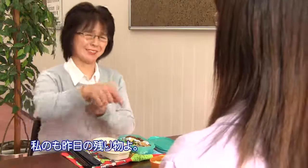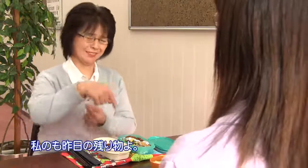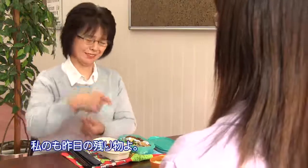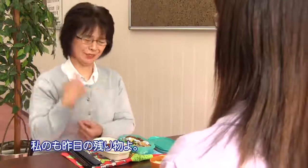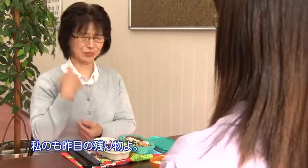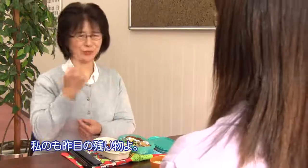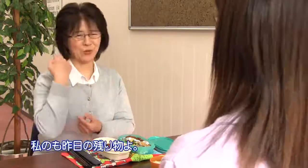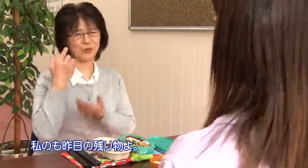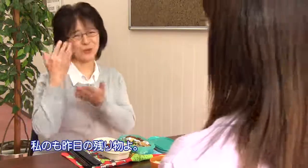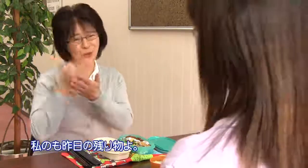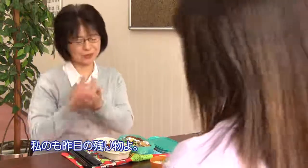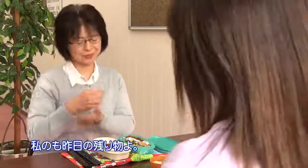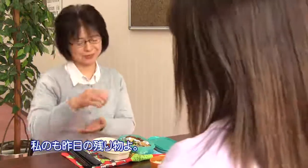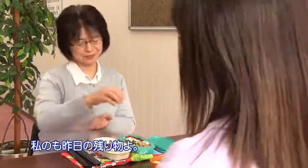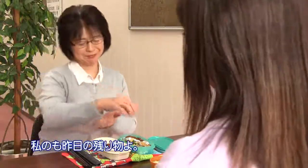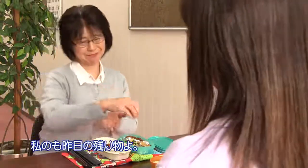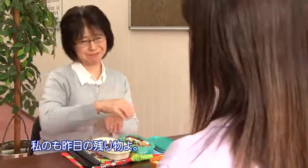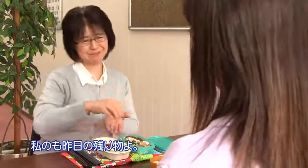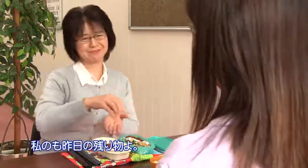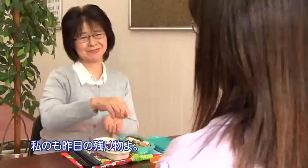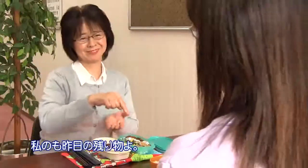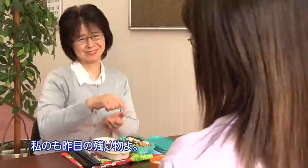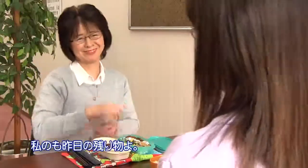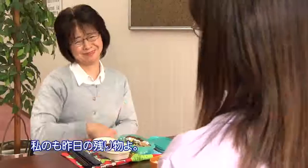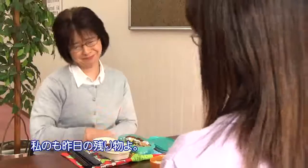私も同じを昨日の残りばっかり